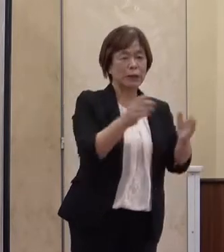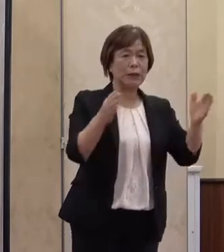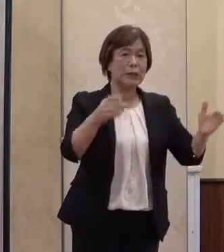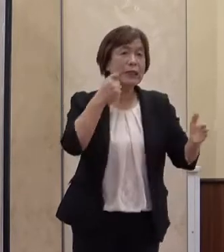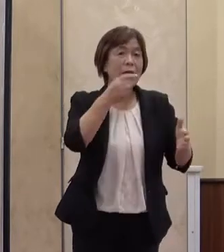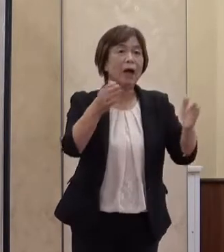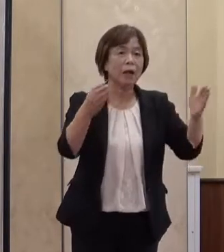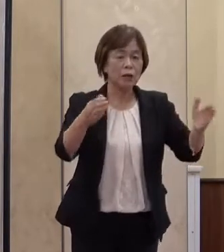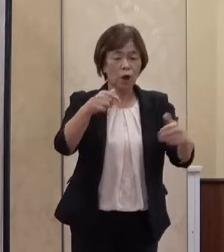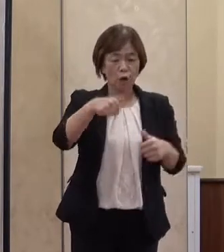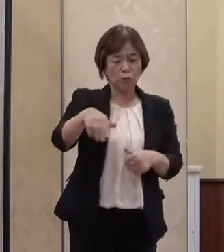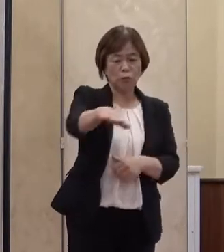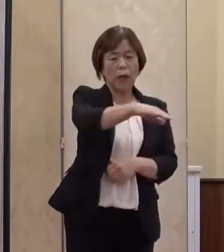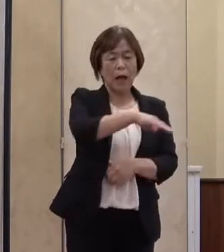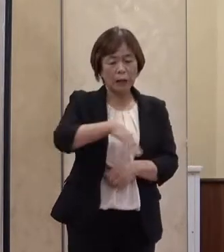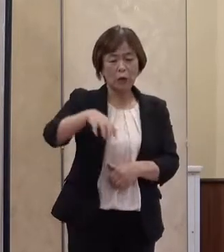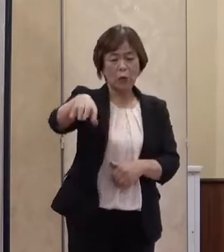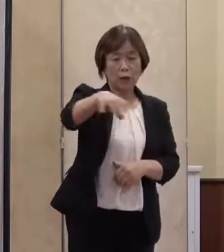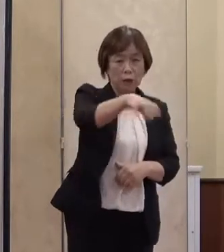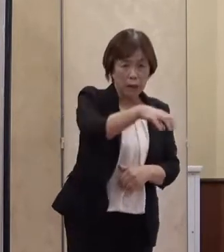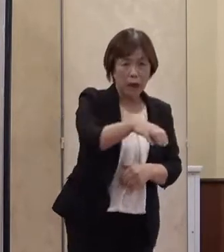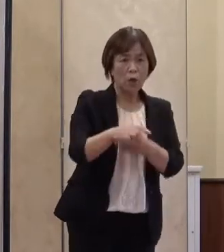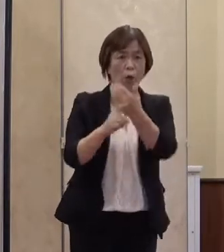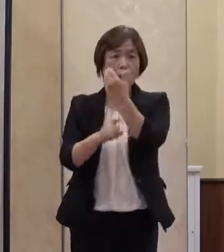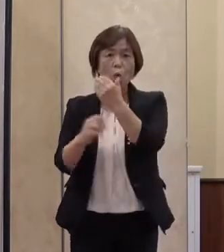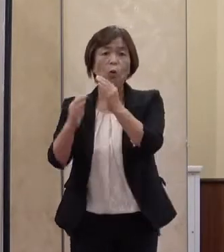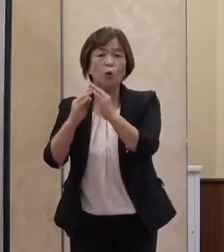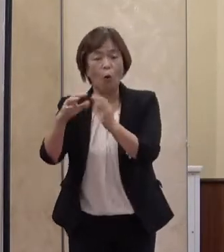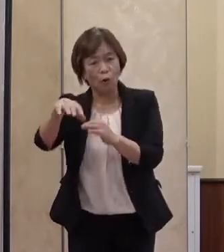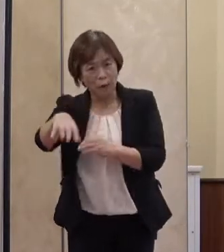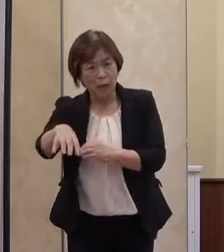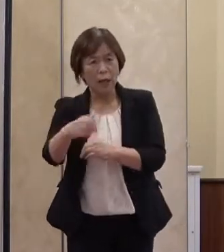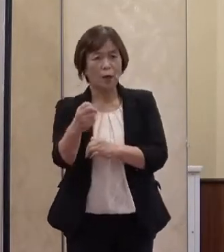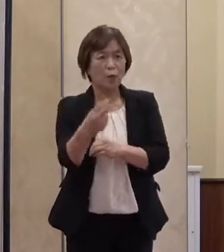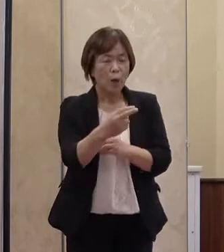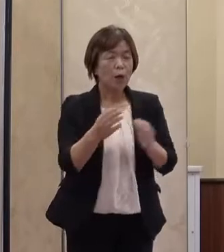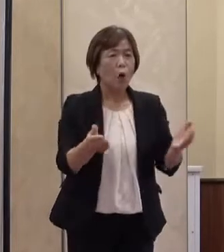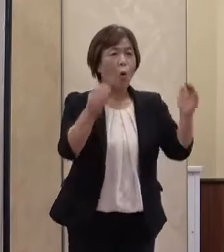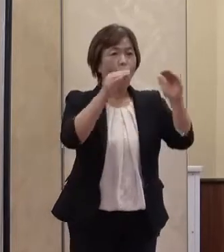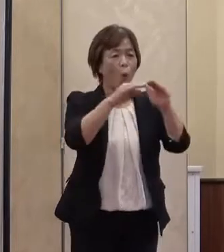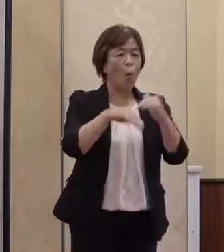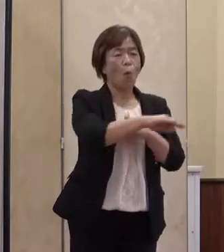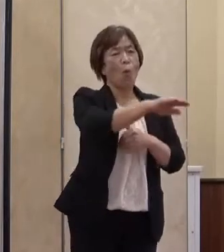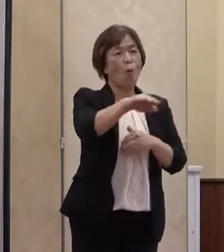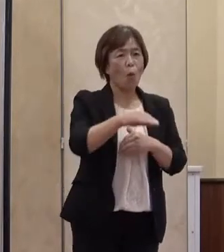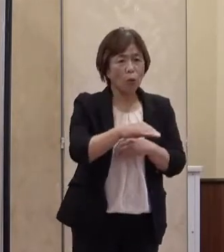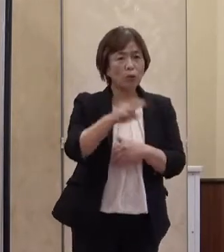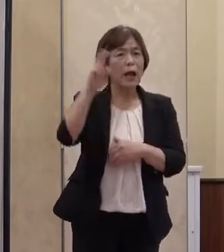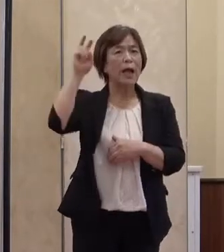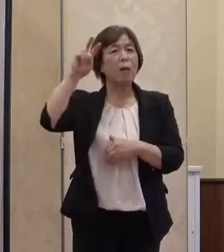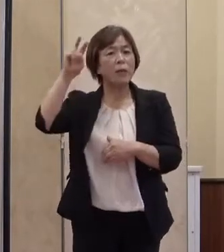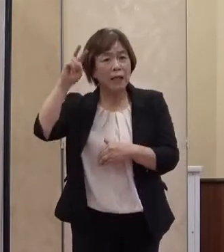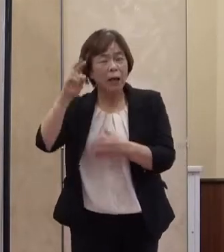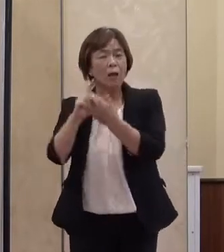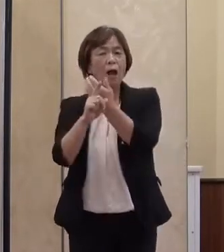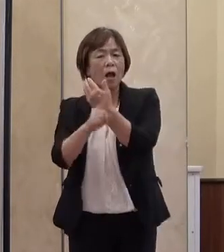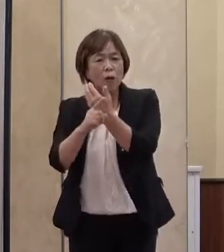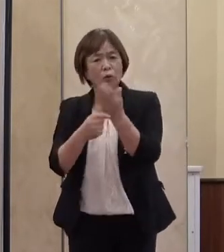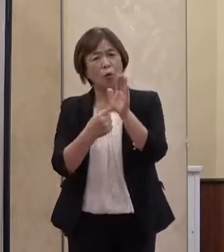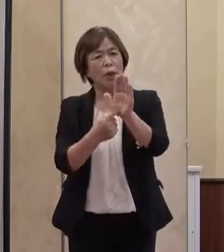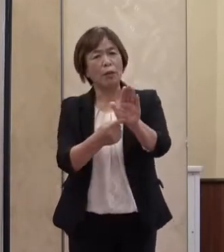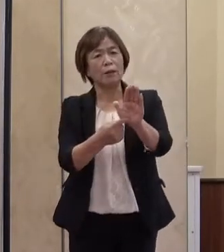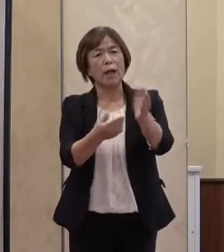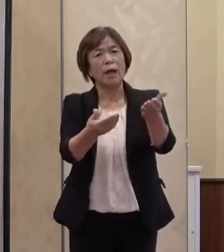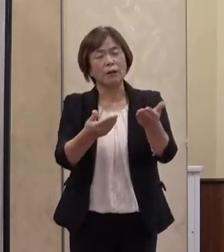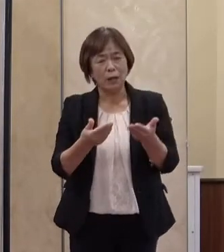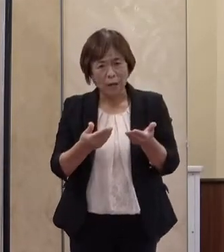内の各所の寄席、小屋であったりそのホールで上方落語を披露していただこうというふ